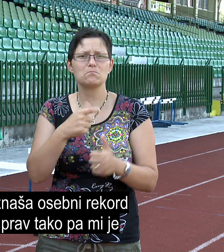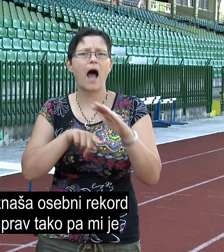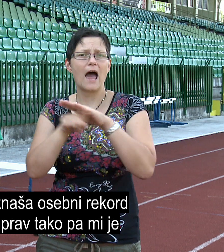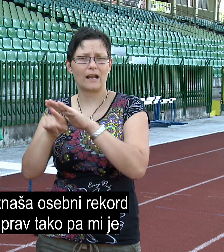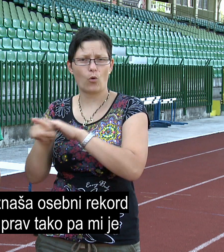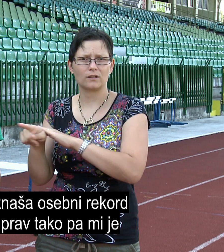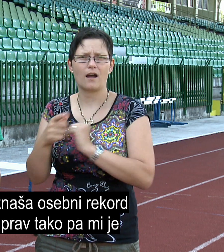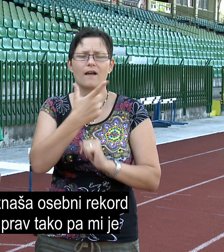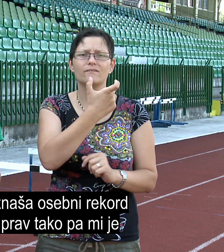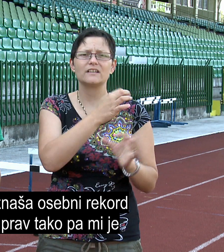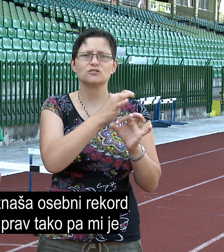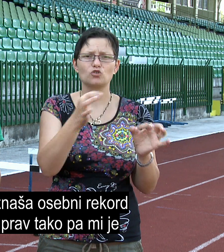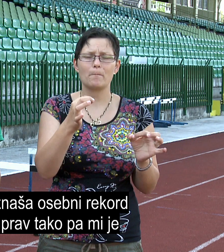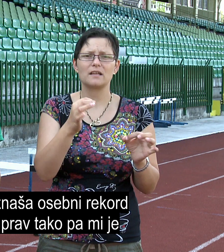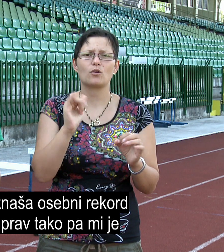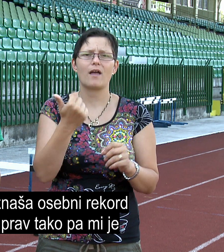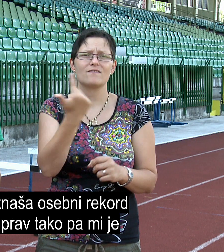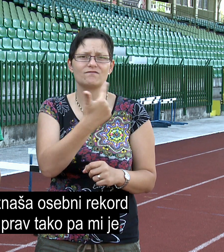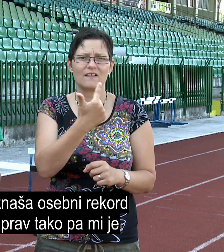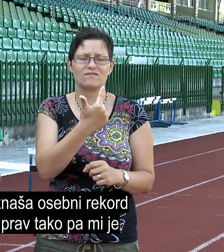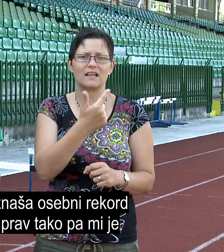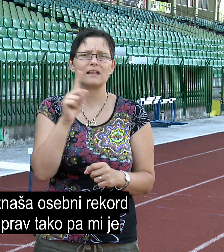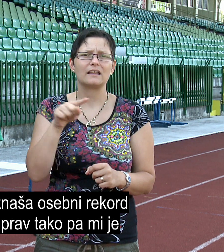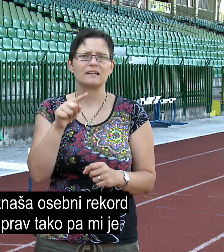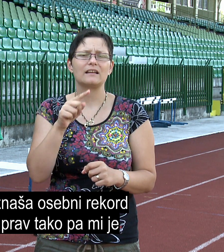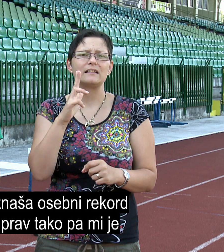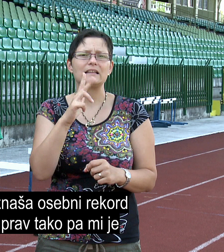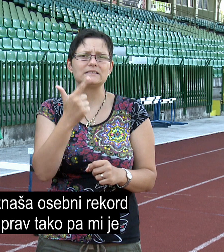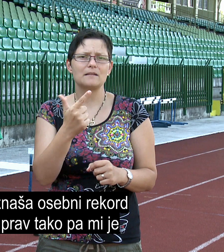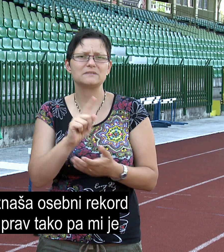metrov znaša osebni rekord 22 in 73 sekund.